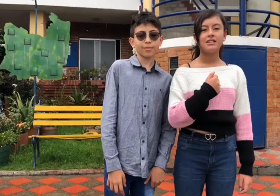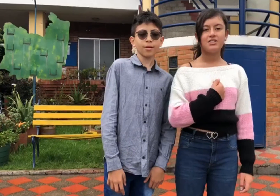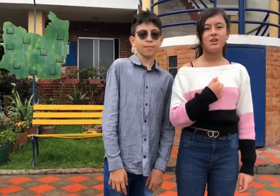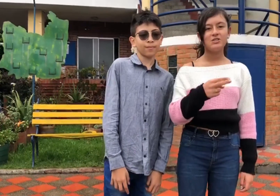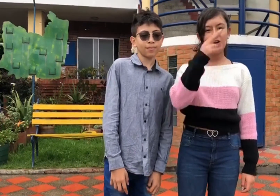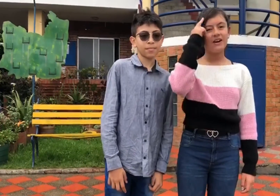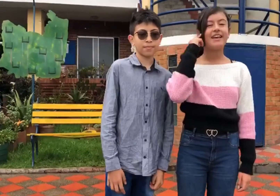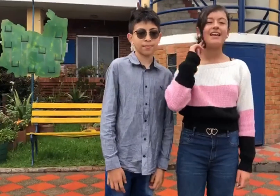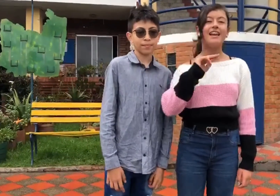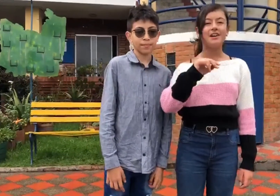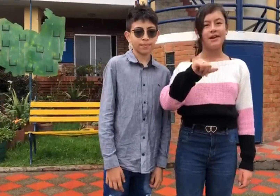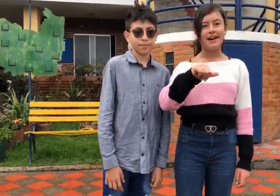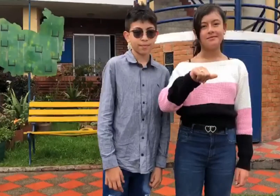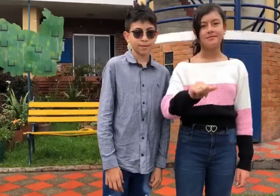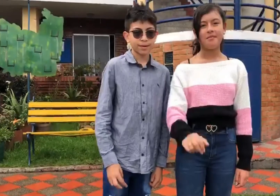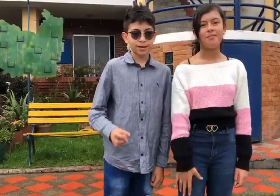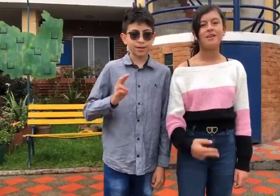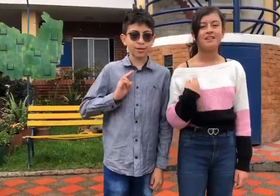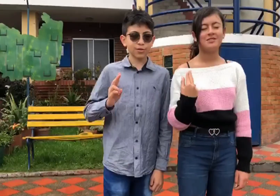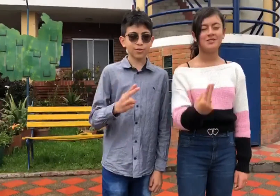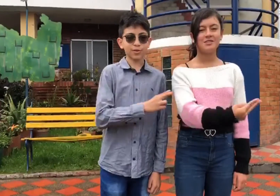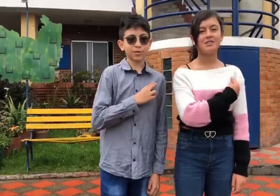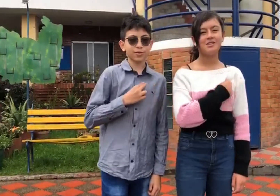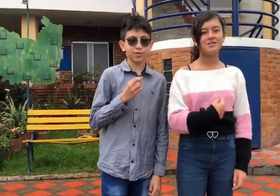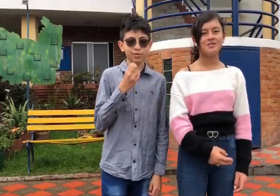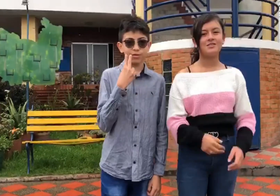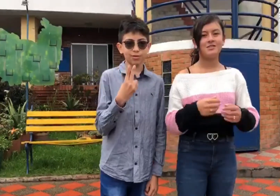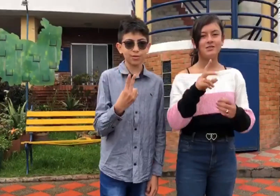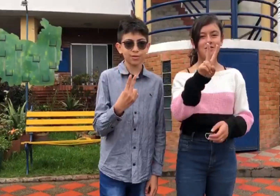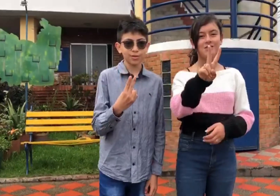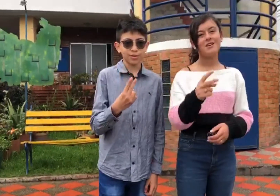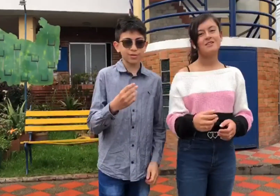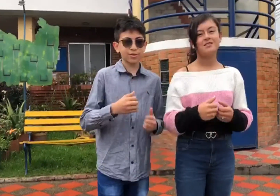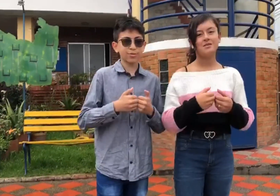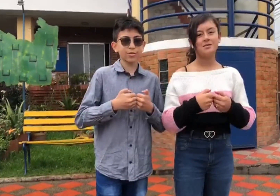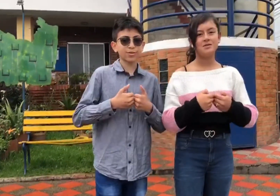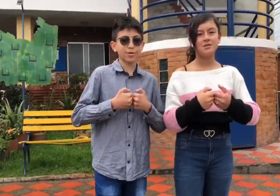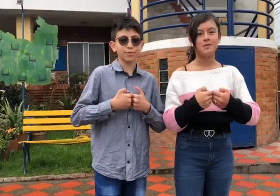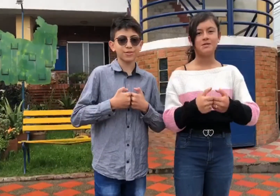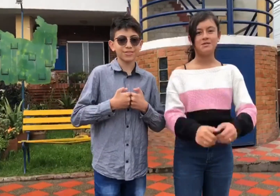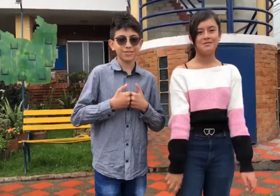Yo soy la nuera. Nosotros dos somos novios.